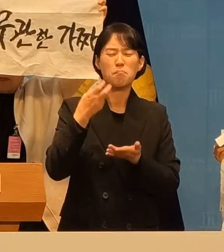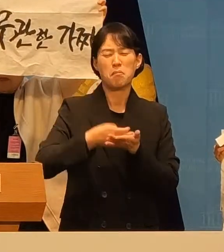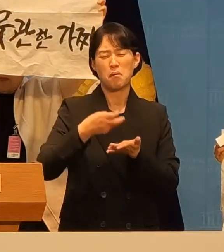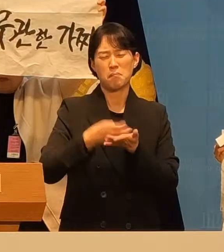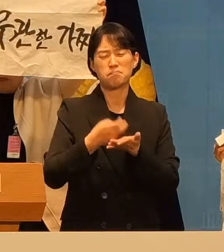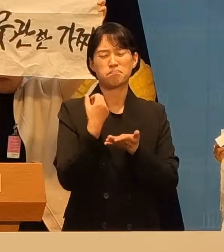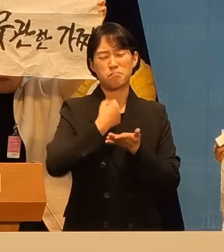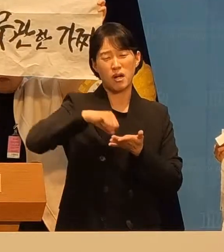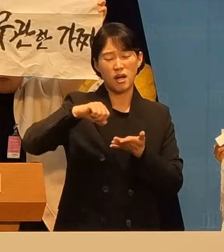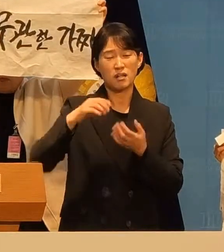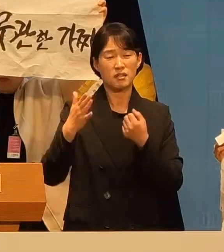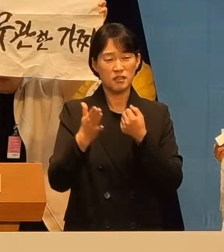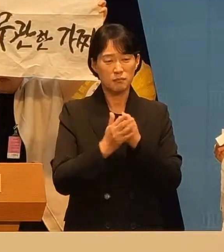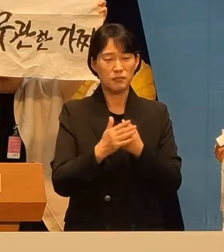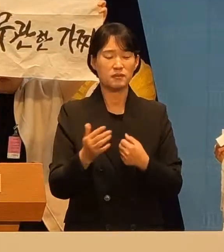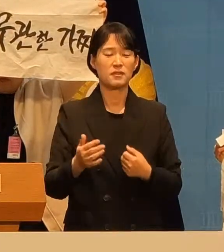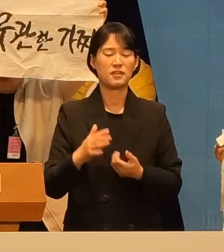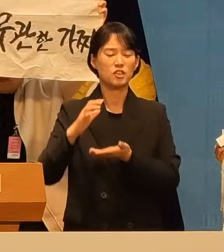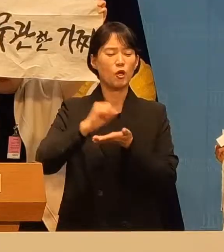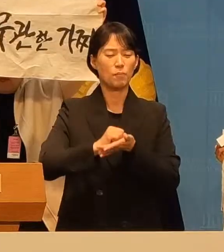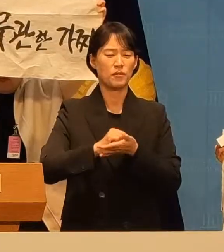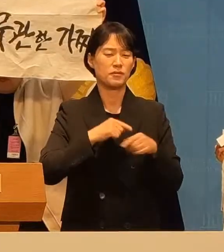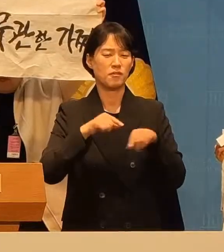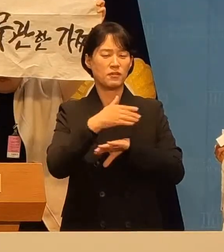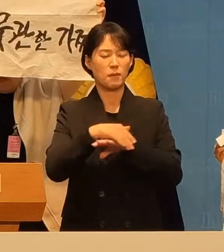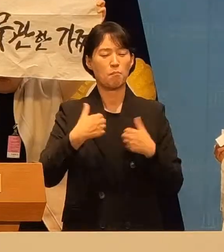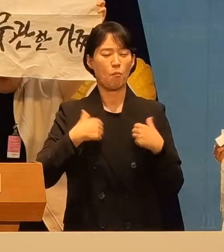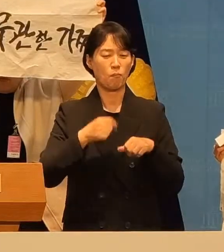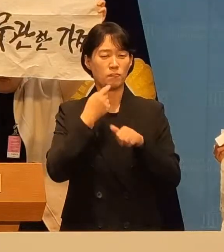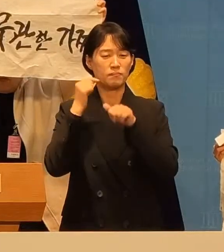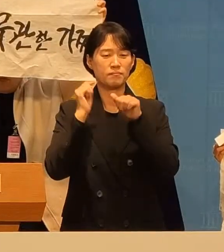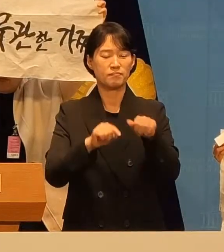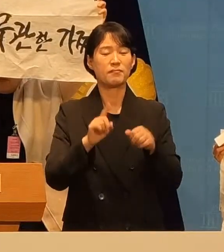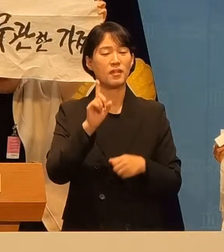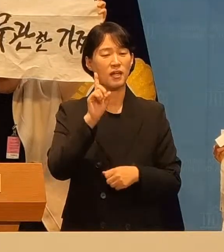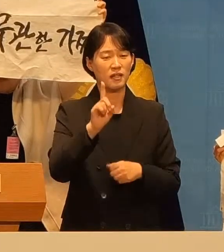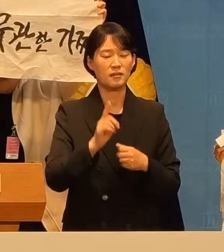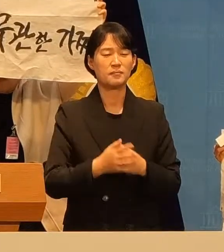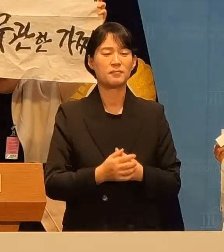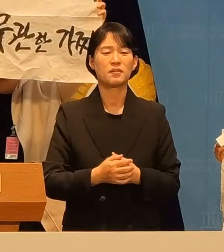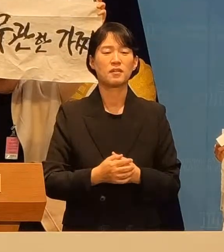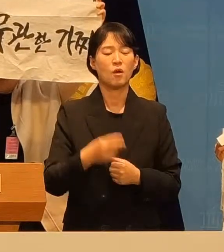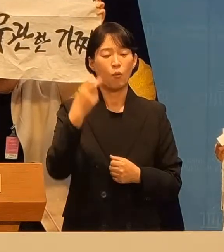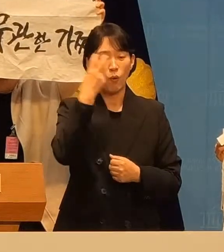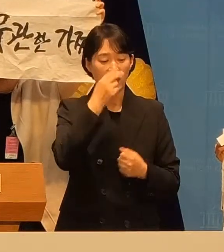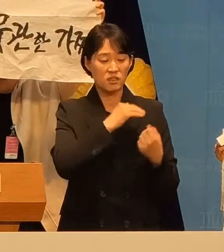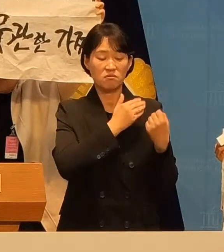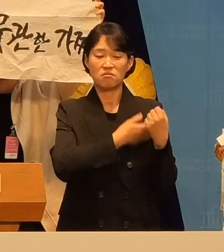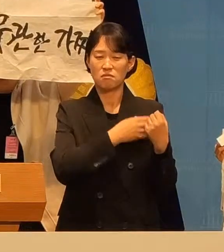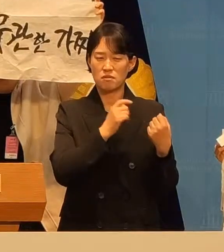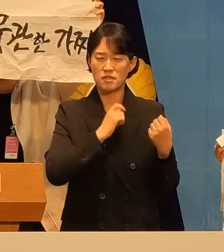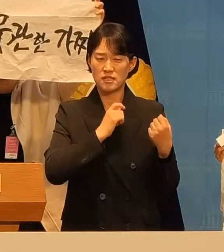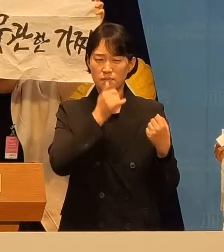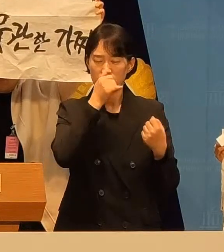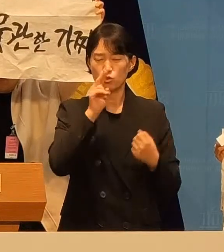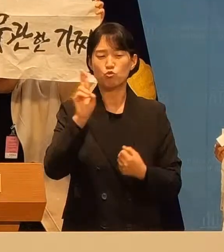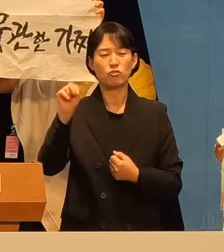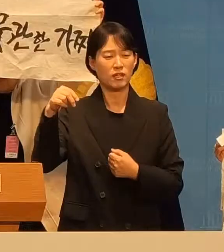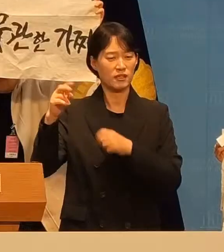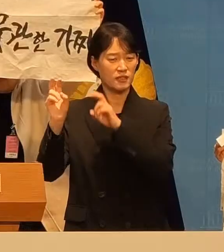위반이다. 점령 정책 포기하라. 하나, 정전협정 관리 능력이 의심되는